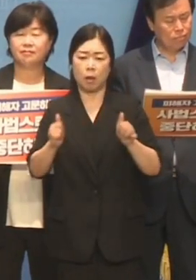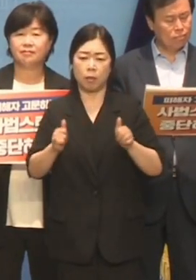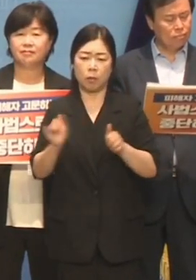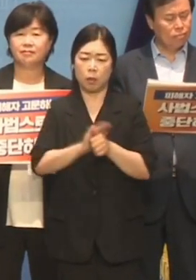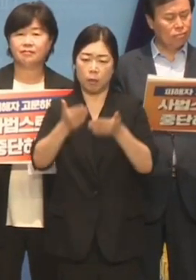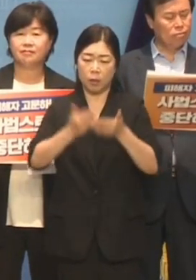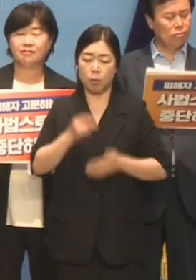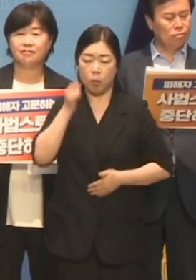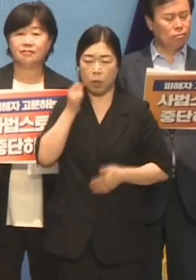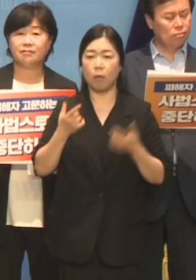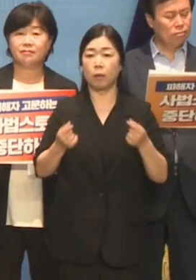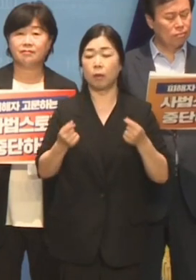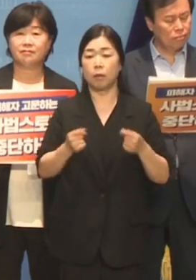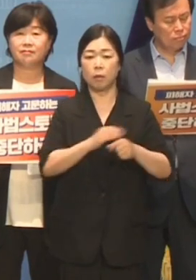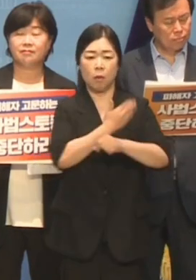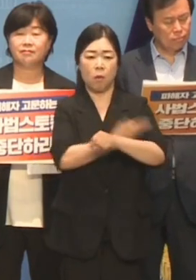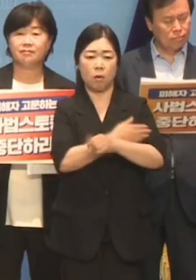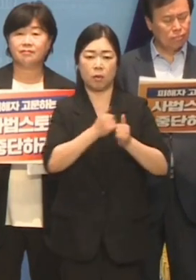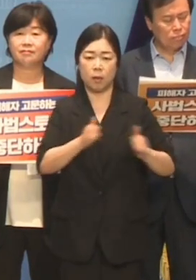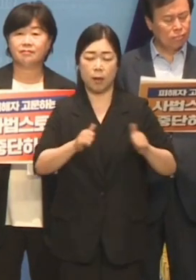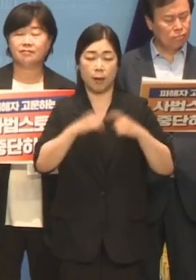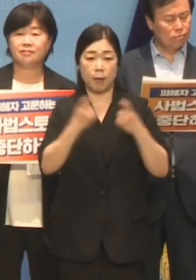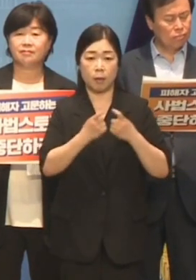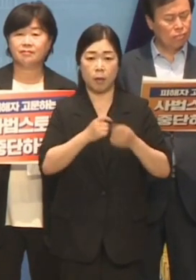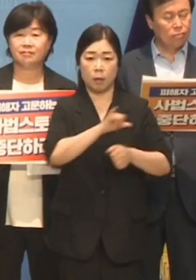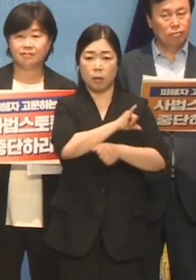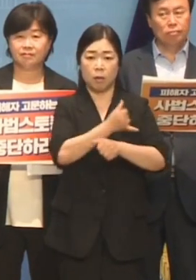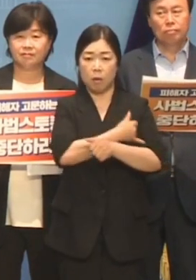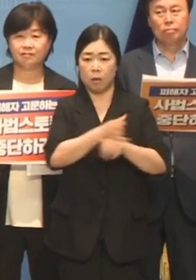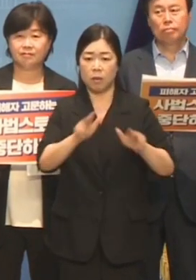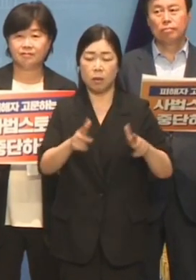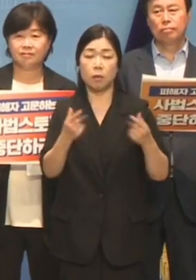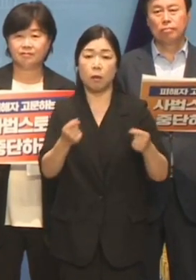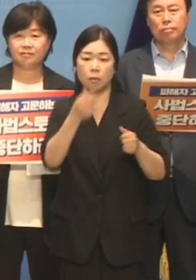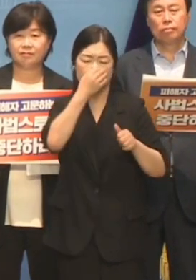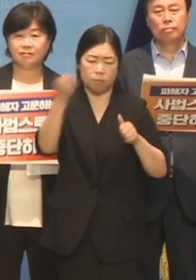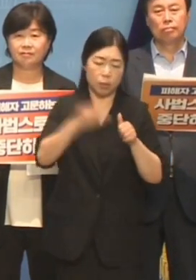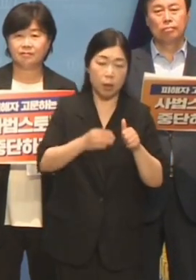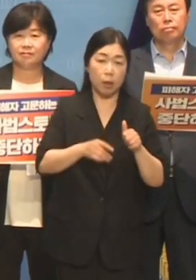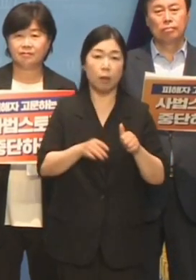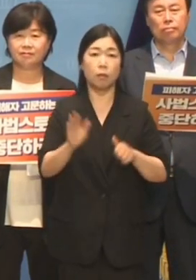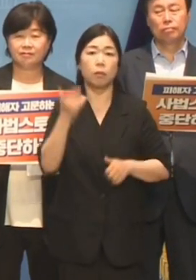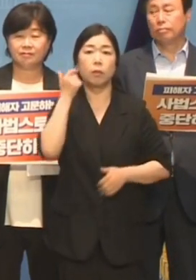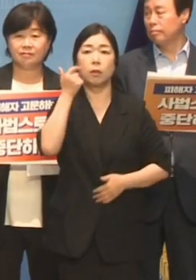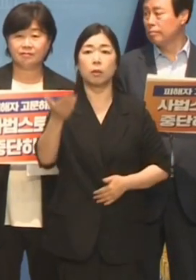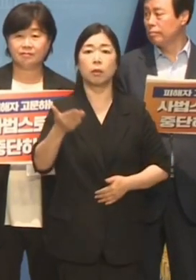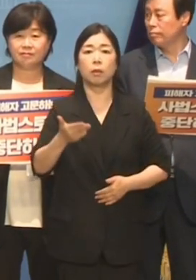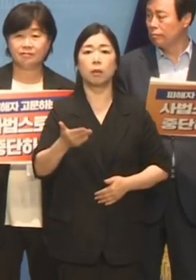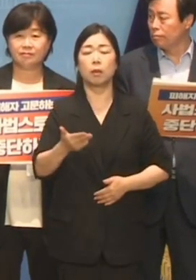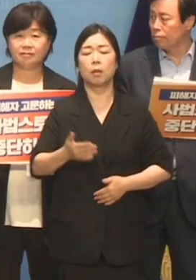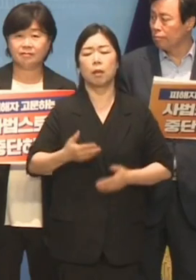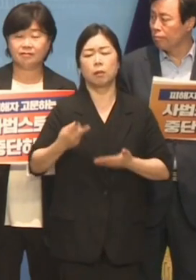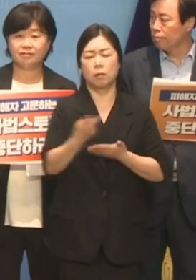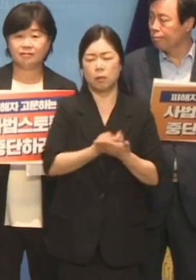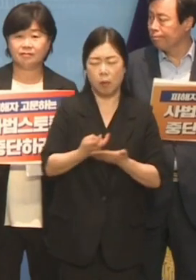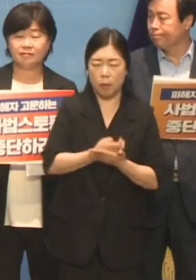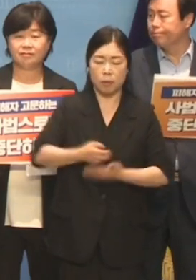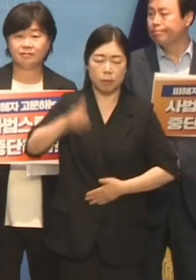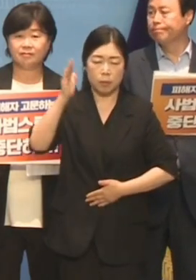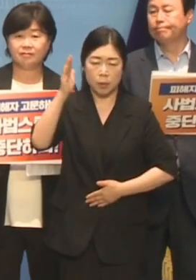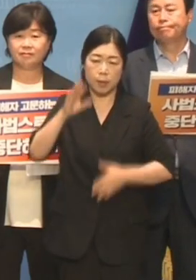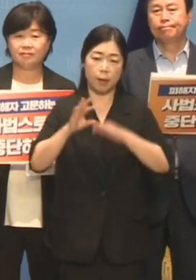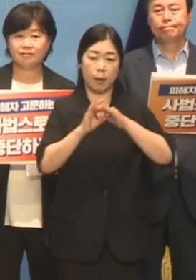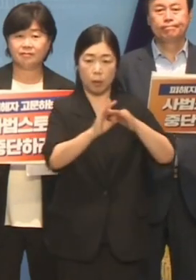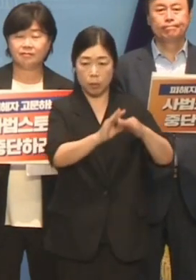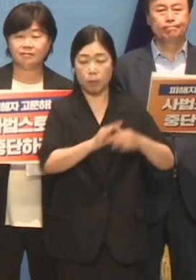같다. 권력자가 개인의 인권을 이렇게 유린할 수 있는 것인가? 라는 절규가